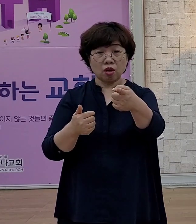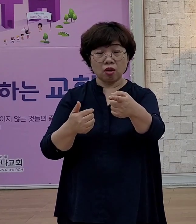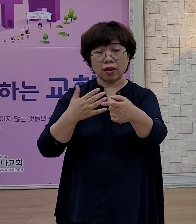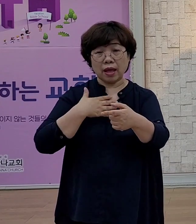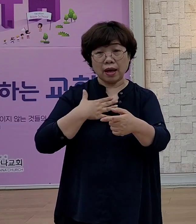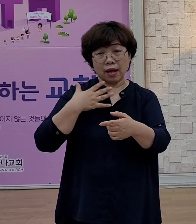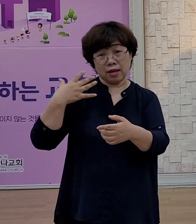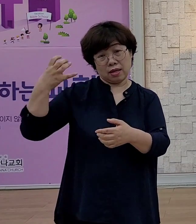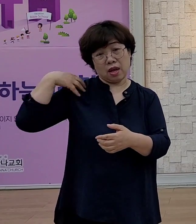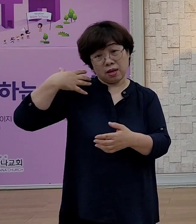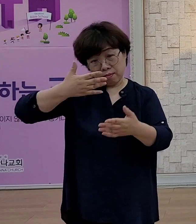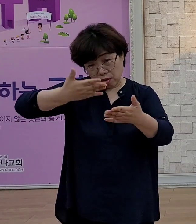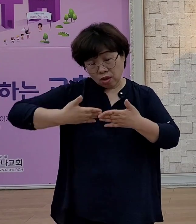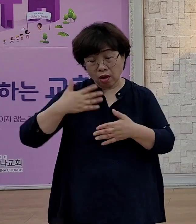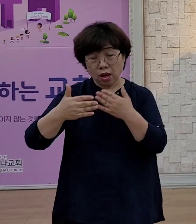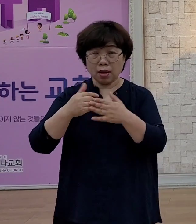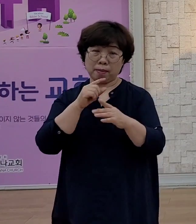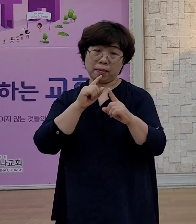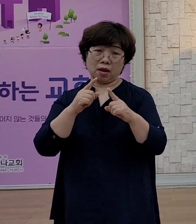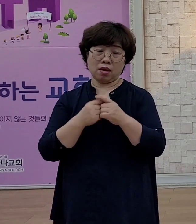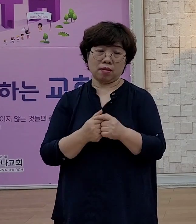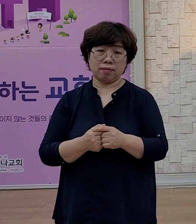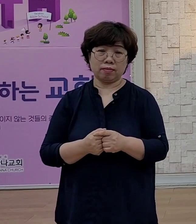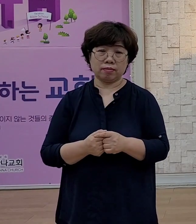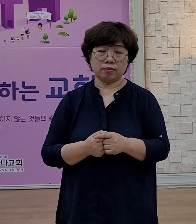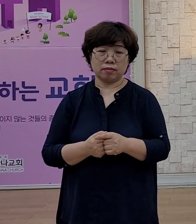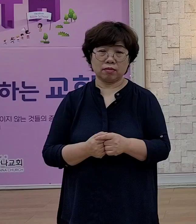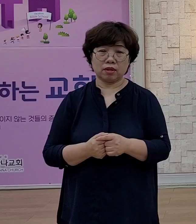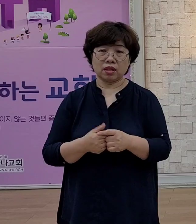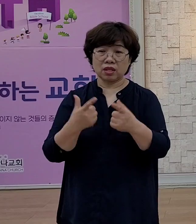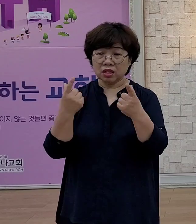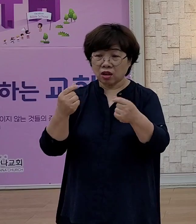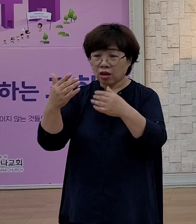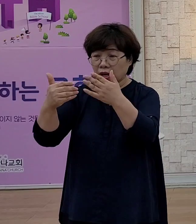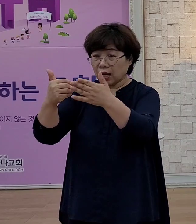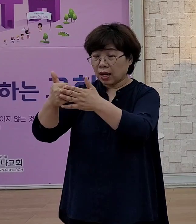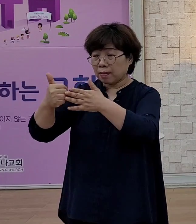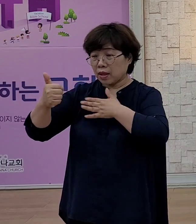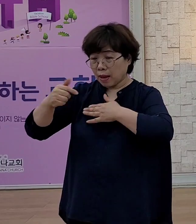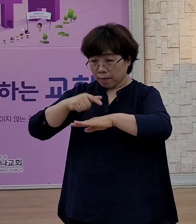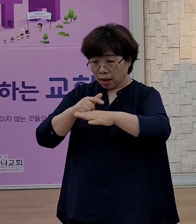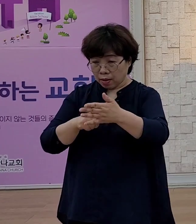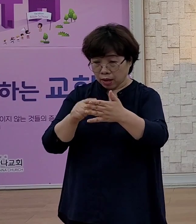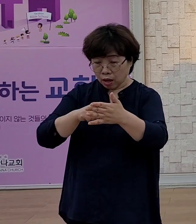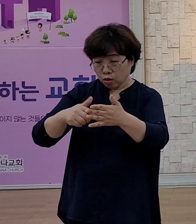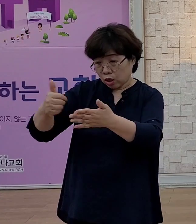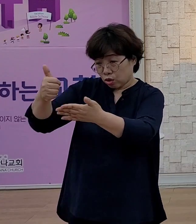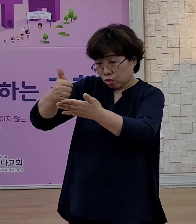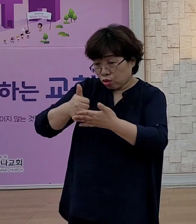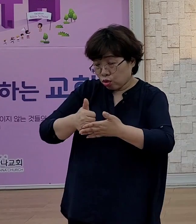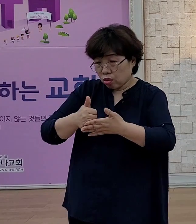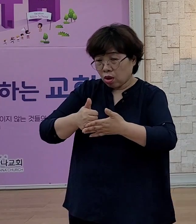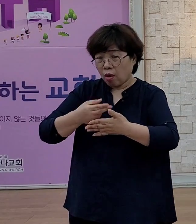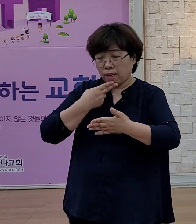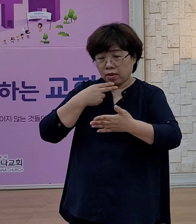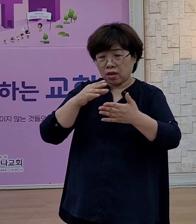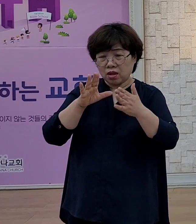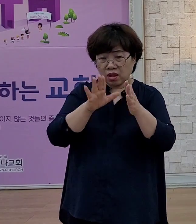이 하나님을 내 마음속에 주인으로 삼지 않는 그 인생의 모든 삶은 평안도